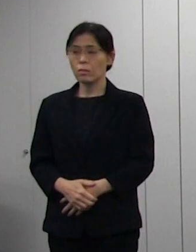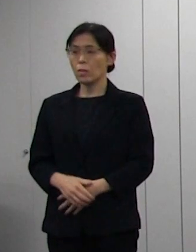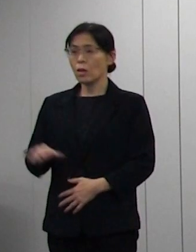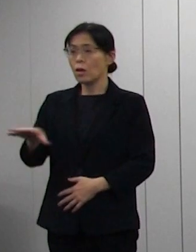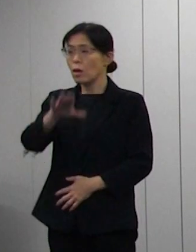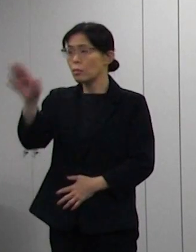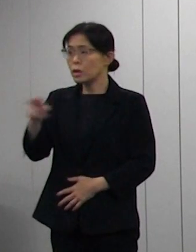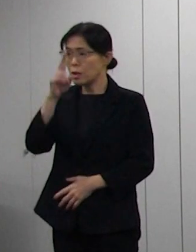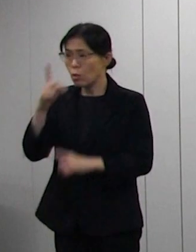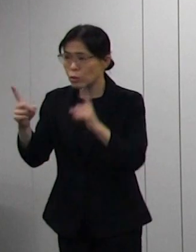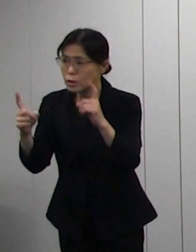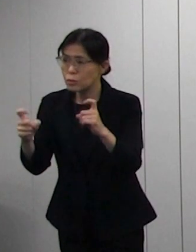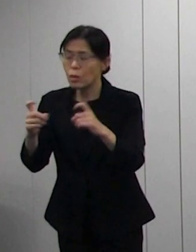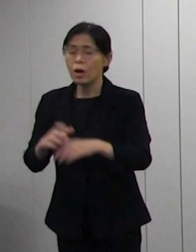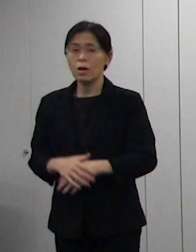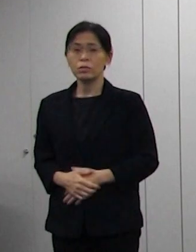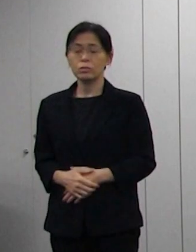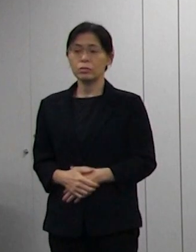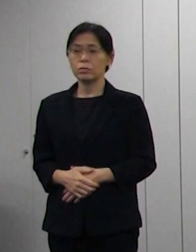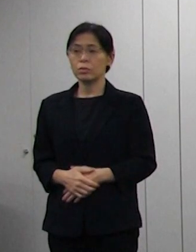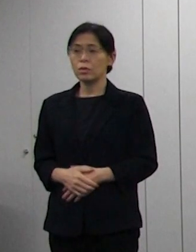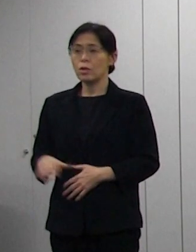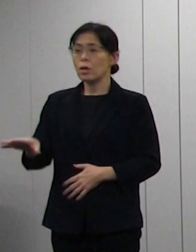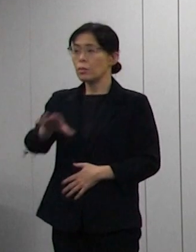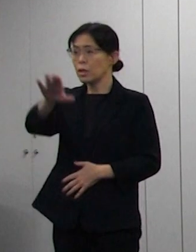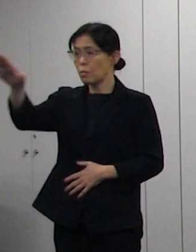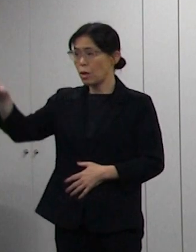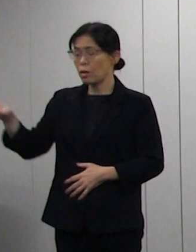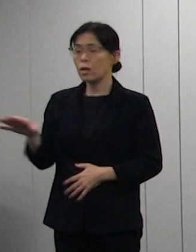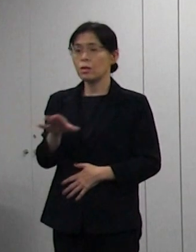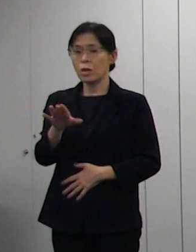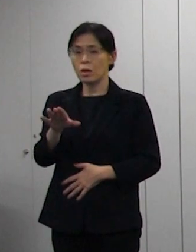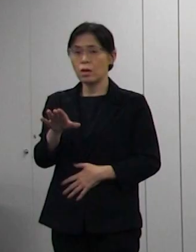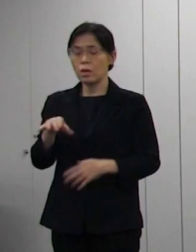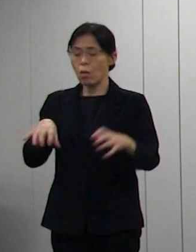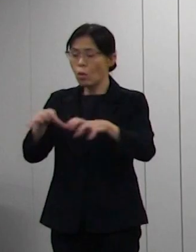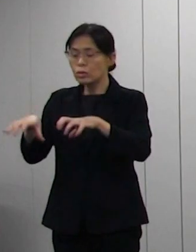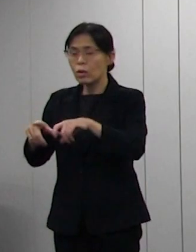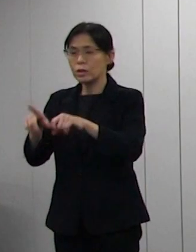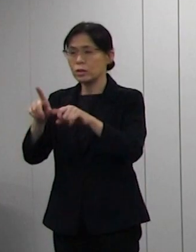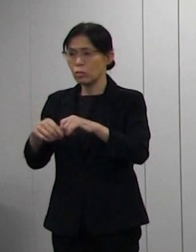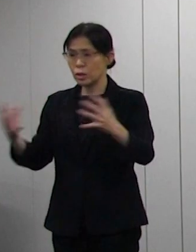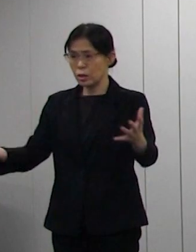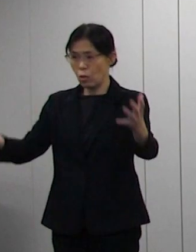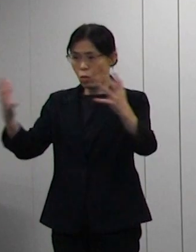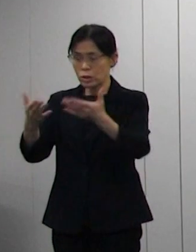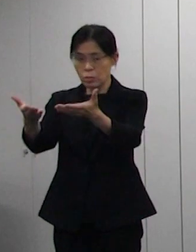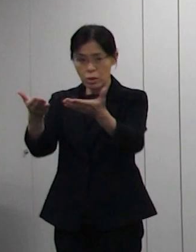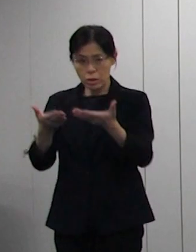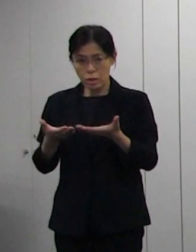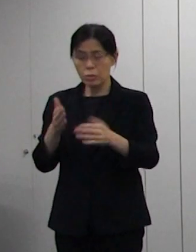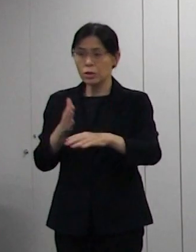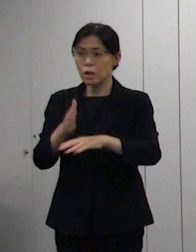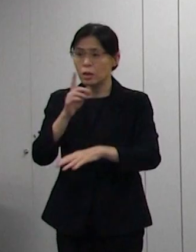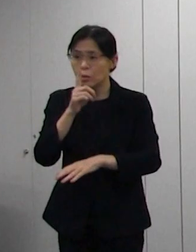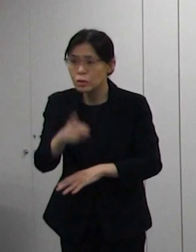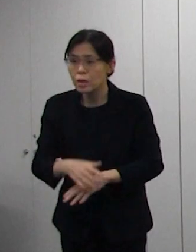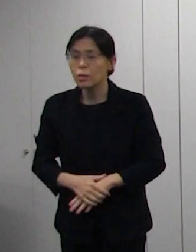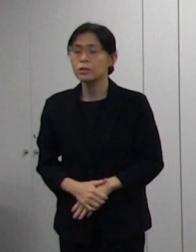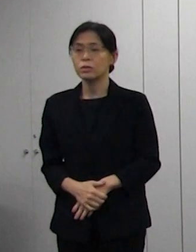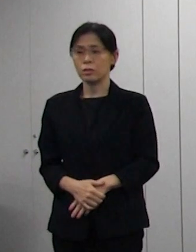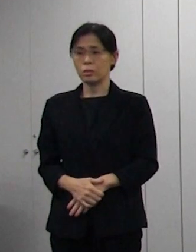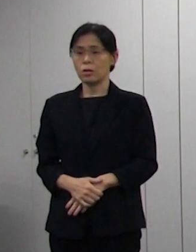皆さんこんにちは。報道機関の皆様方におかれましては、お忙しい中にお集まりいただきましてありがとうございます